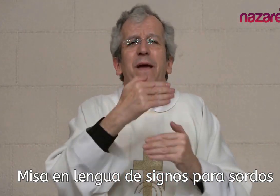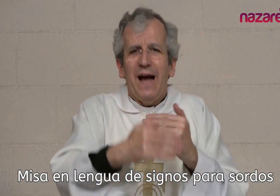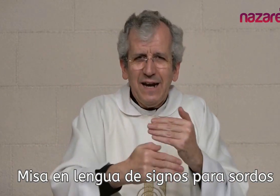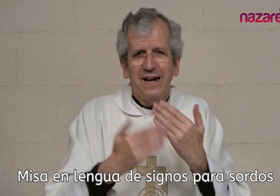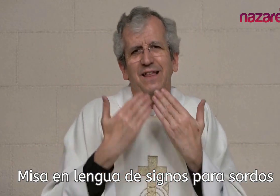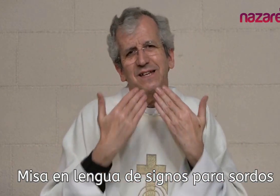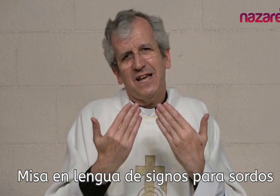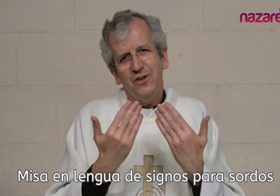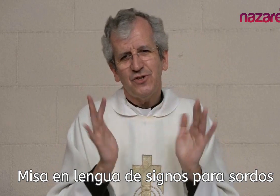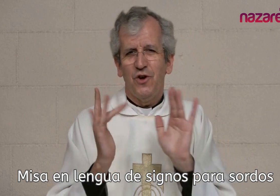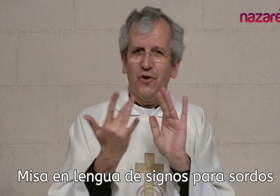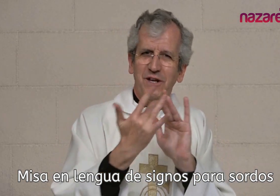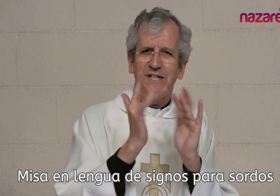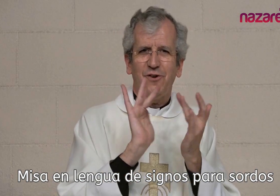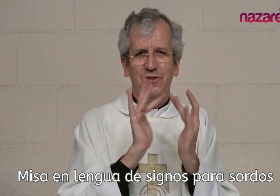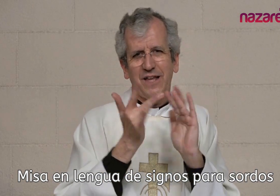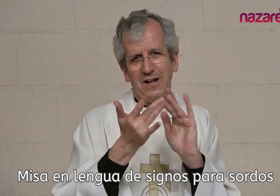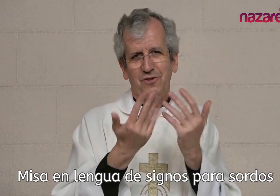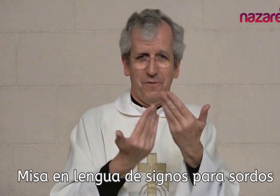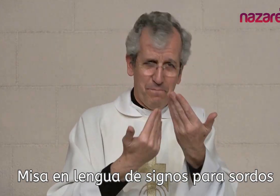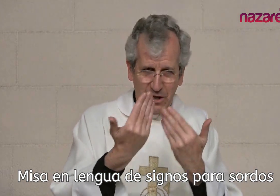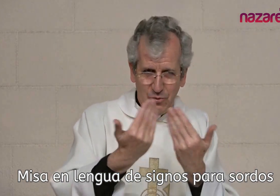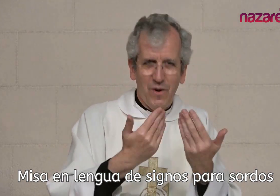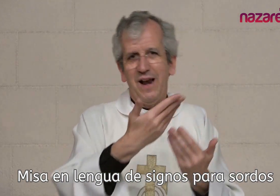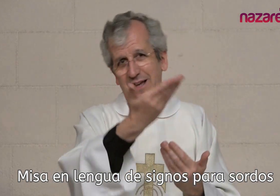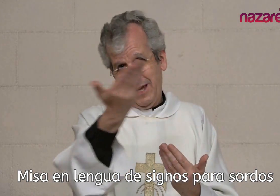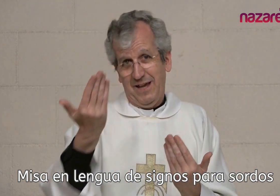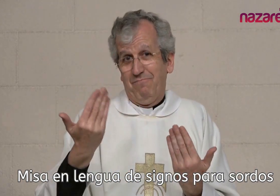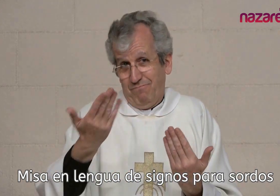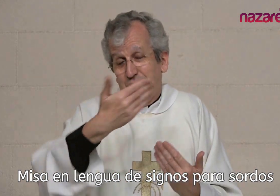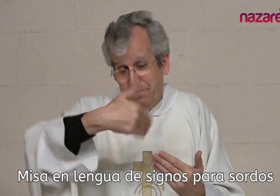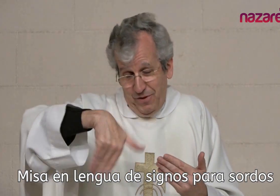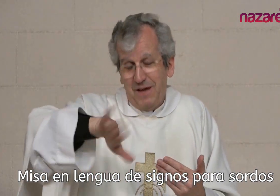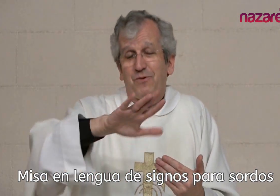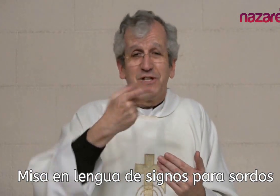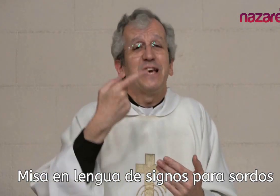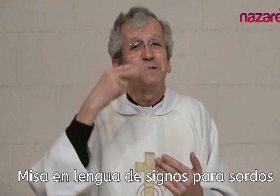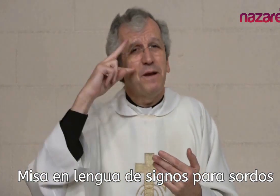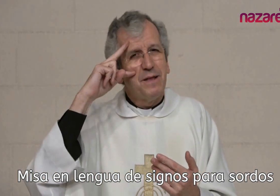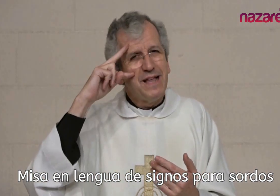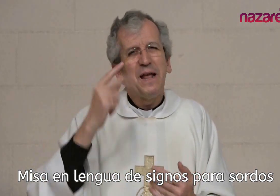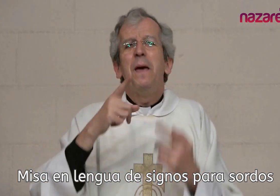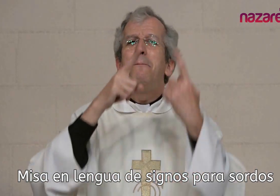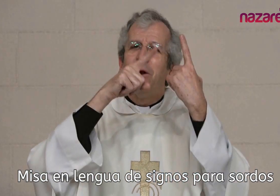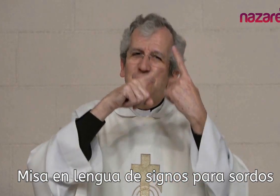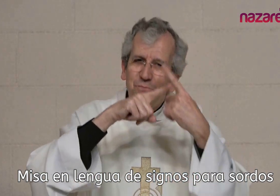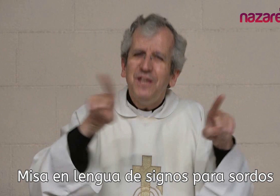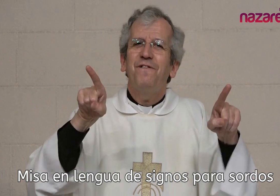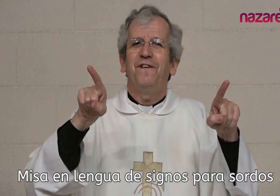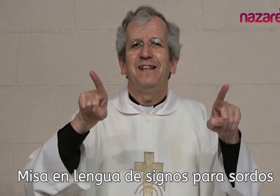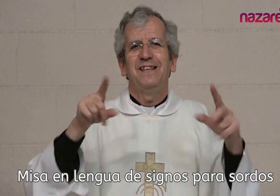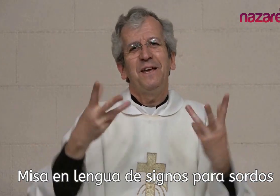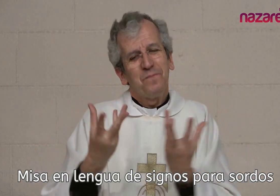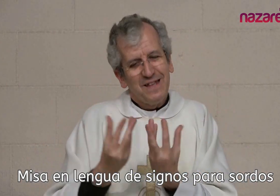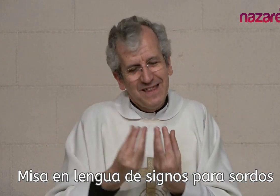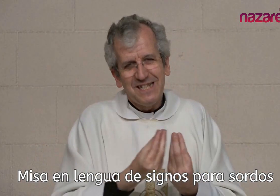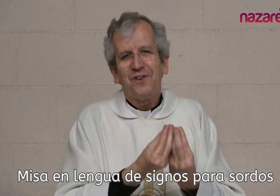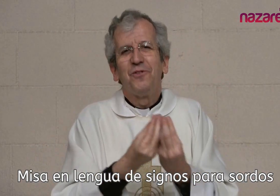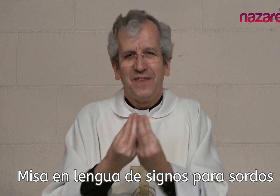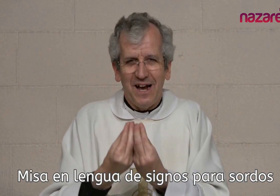superar, gracias a Dios, con ese contacto virtual que pues podemos experimentar, pero es muy diferente de ese